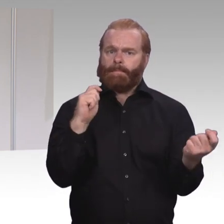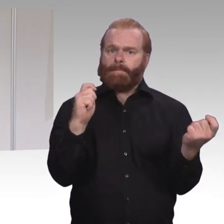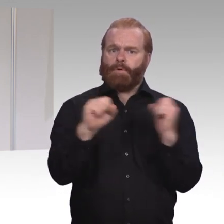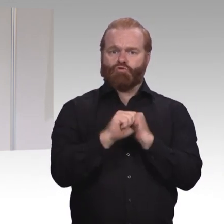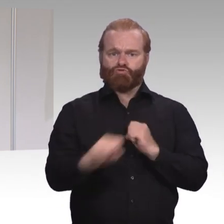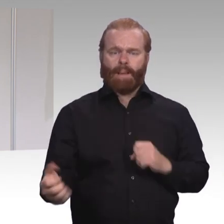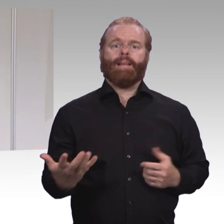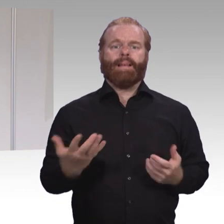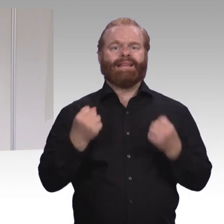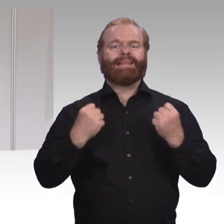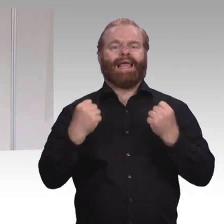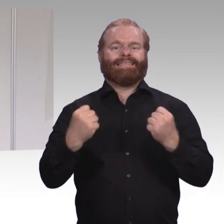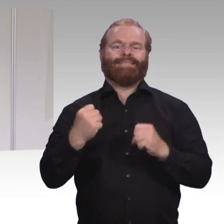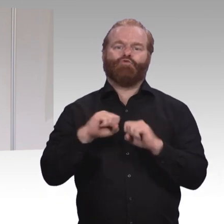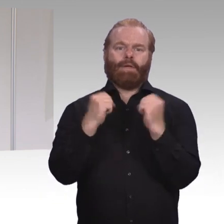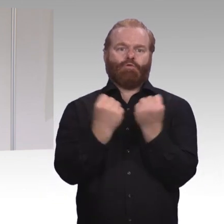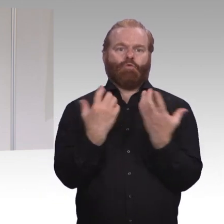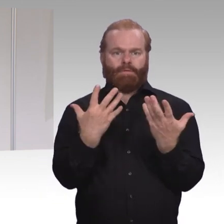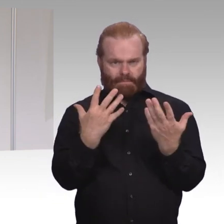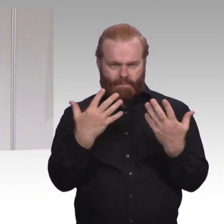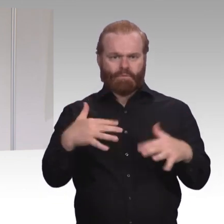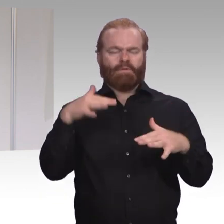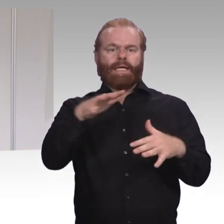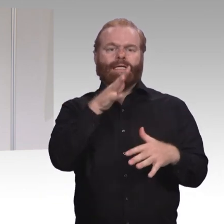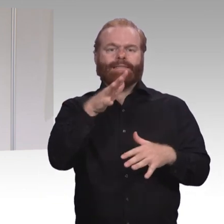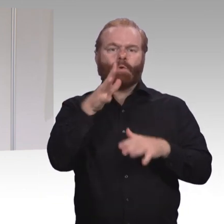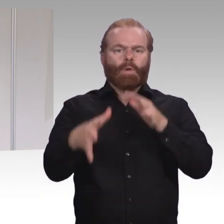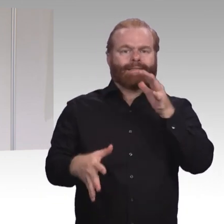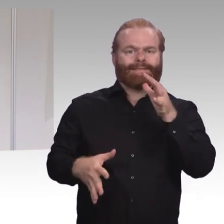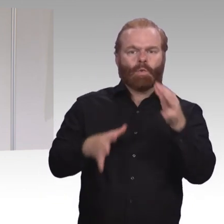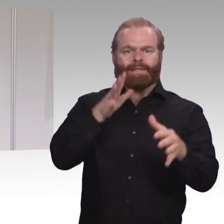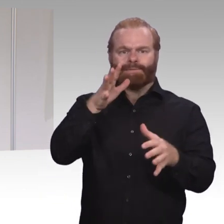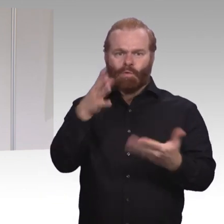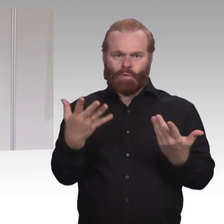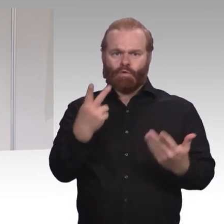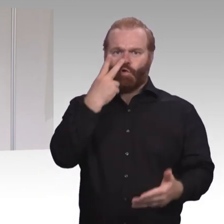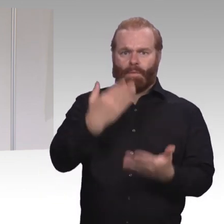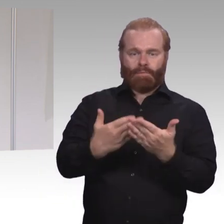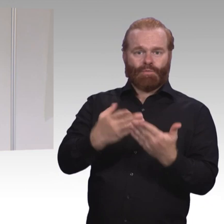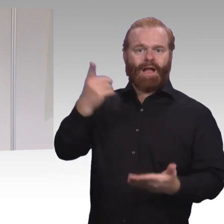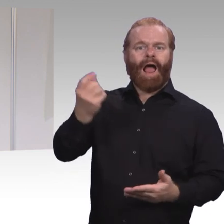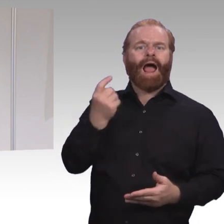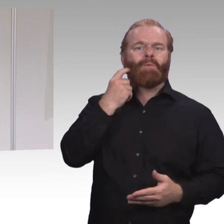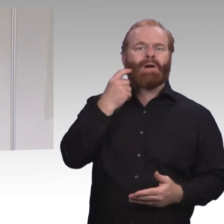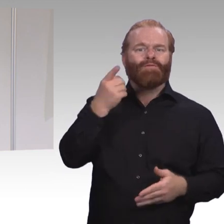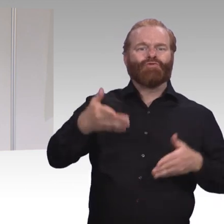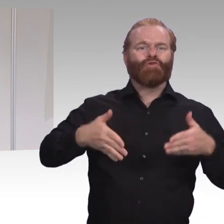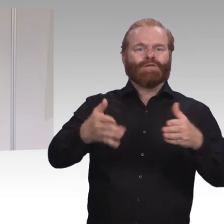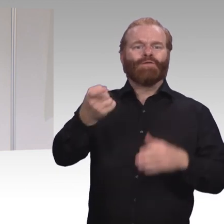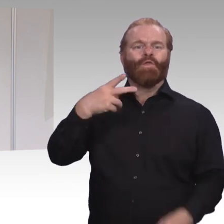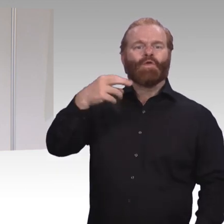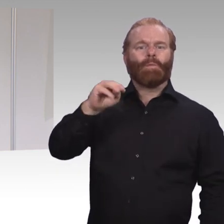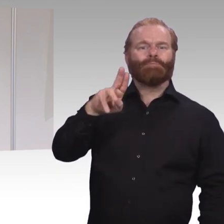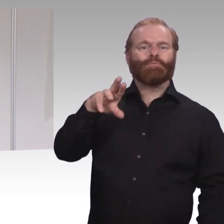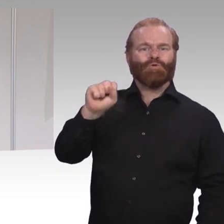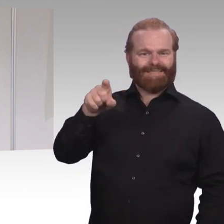Bundeswehr eines der zentralen Instrumente unserer Sicherheit. Denn wir tragen Verantwortung, gerade